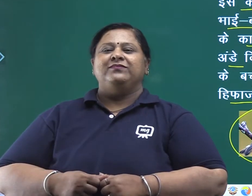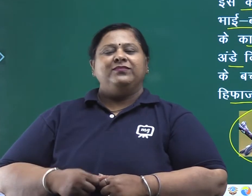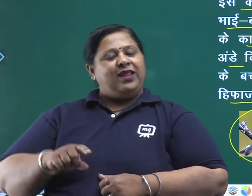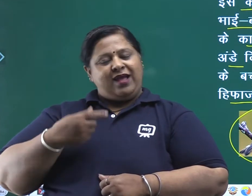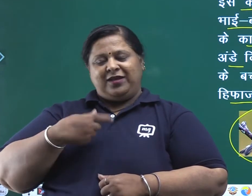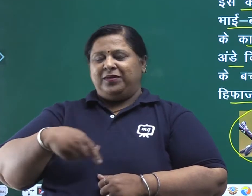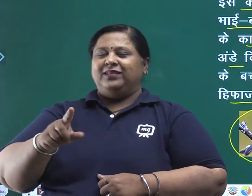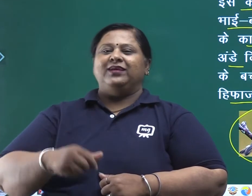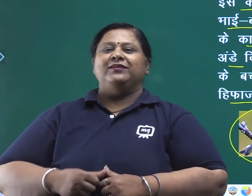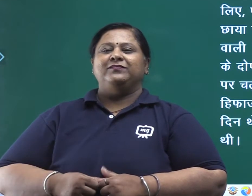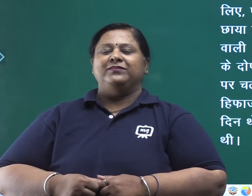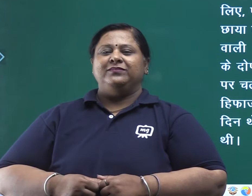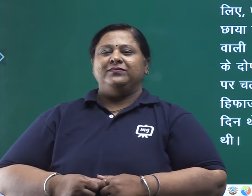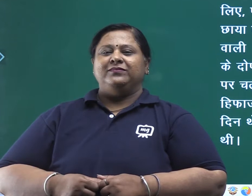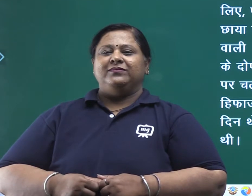आगे बढ़ते हैं।